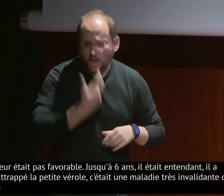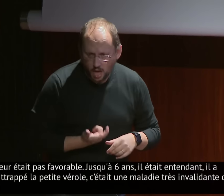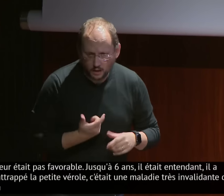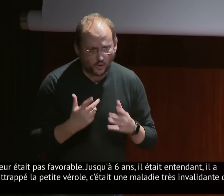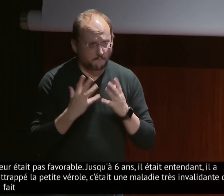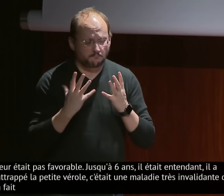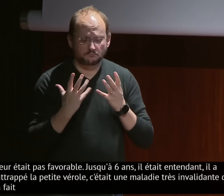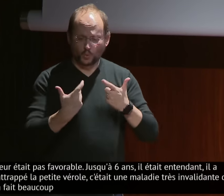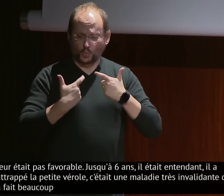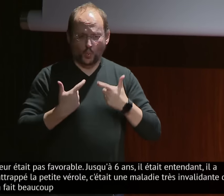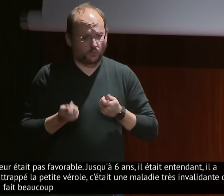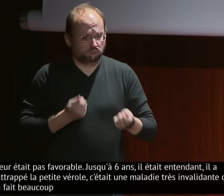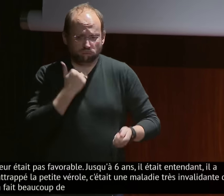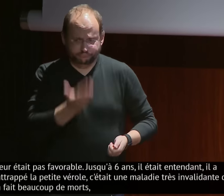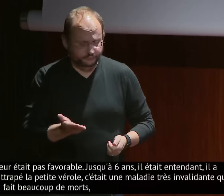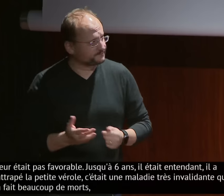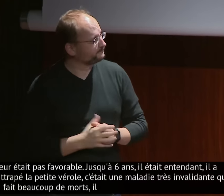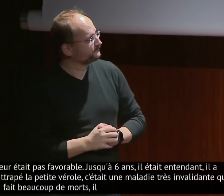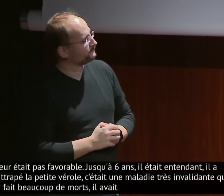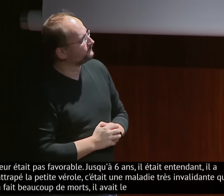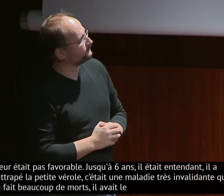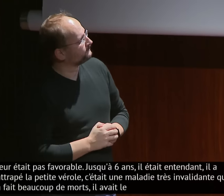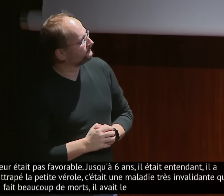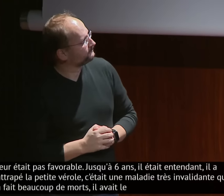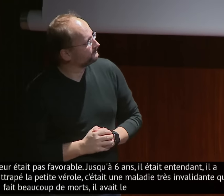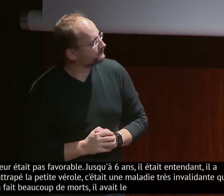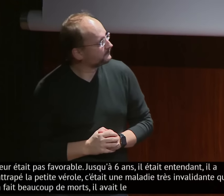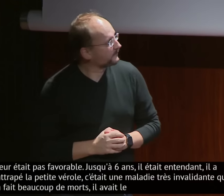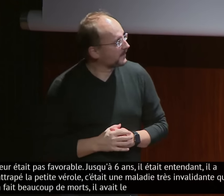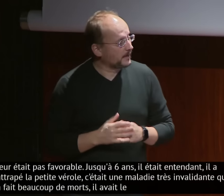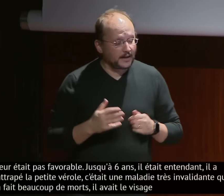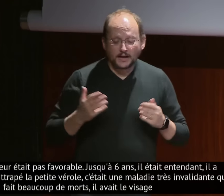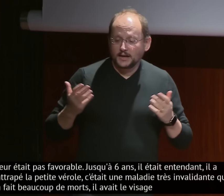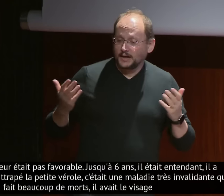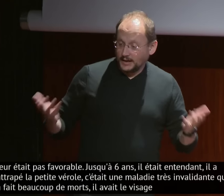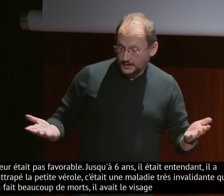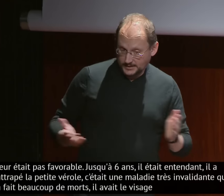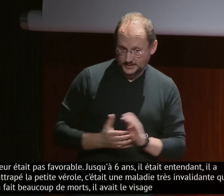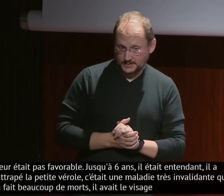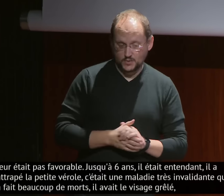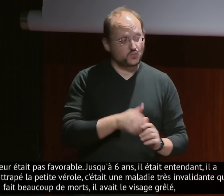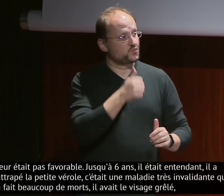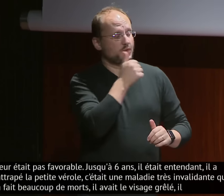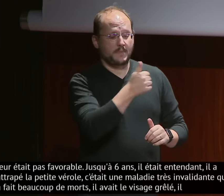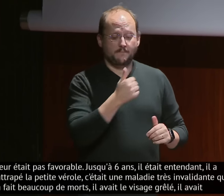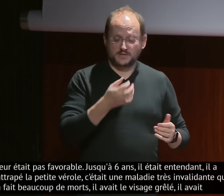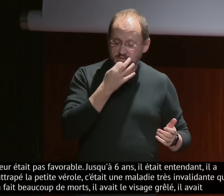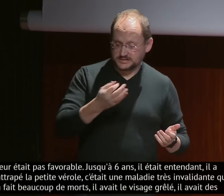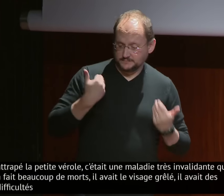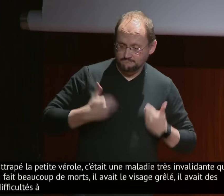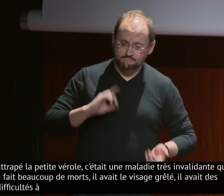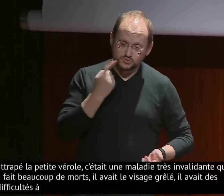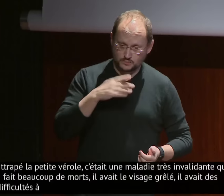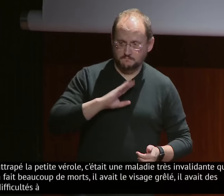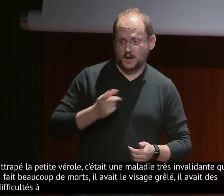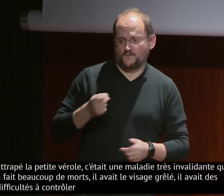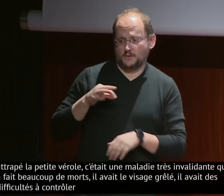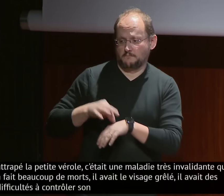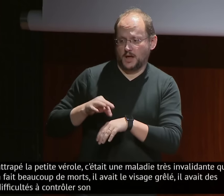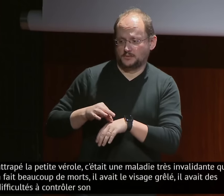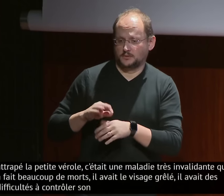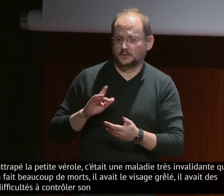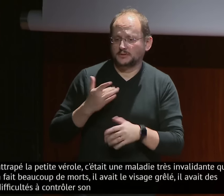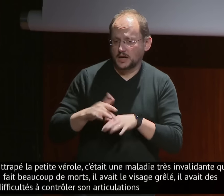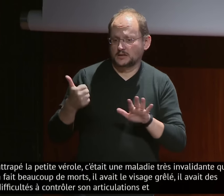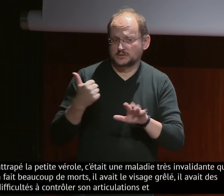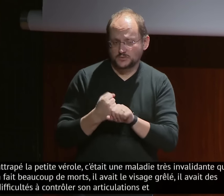grêlé. Il avait des difficultés à contrôler son articulation, les mouvements de sa bouche. Et il